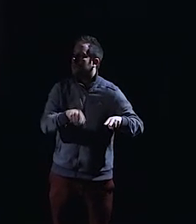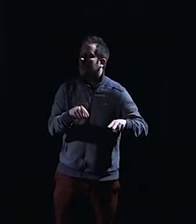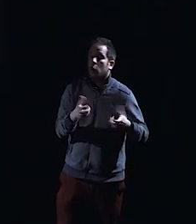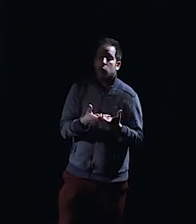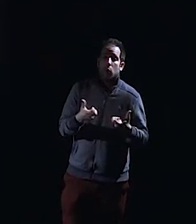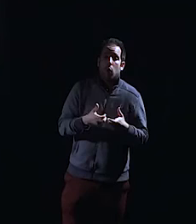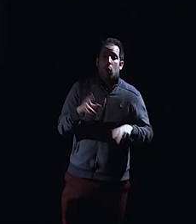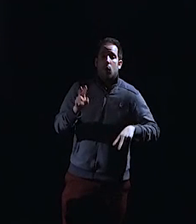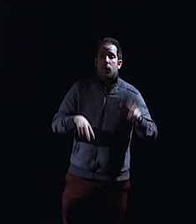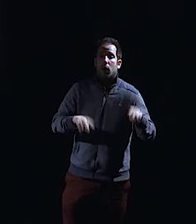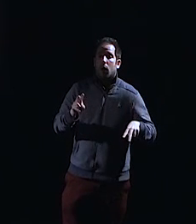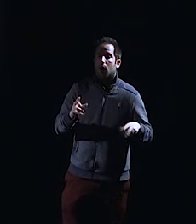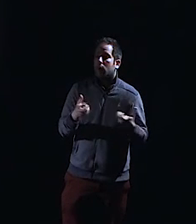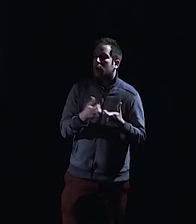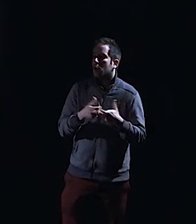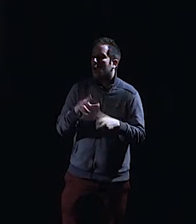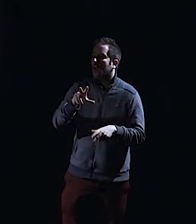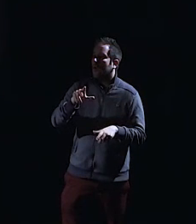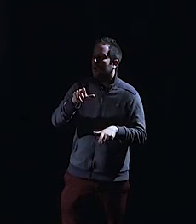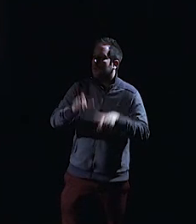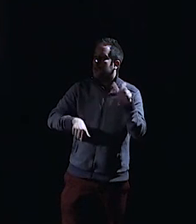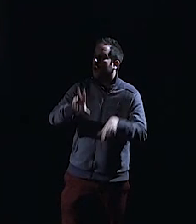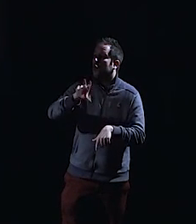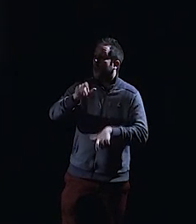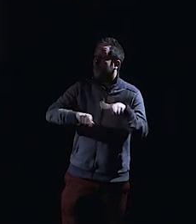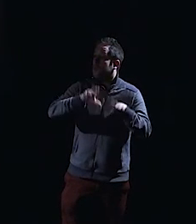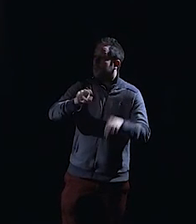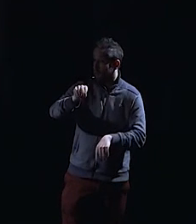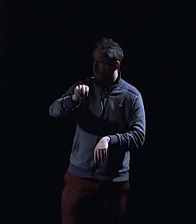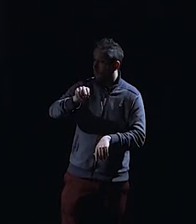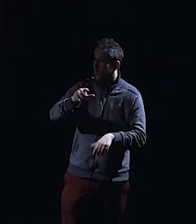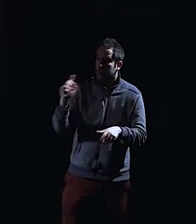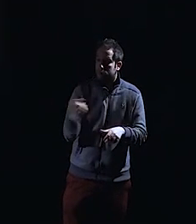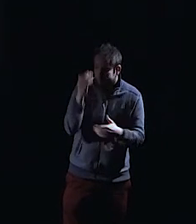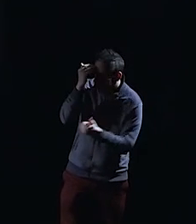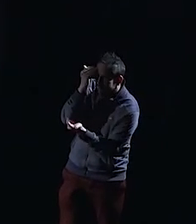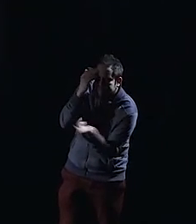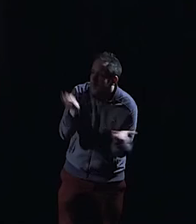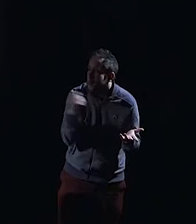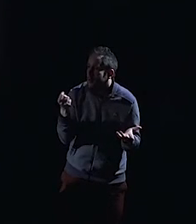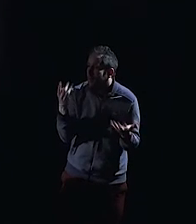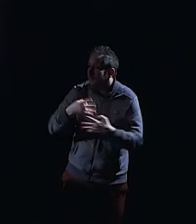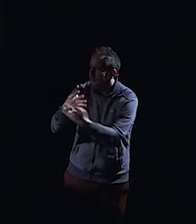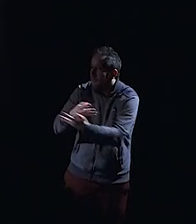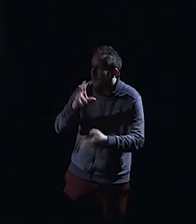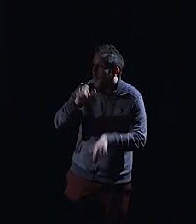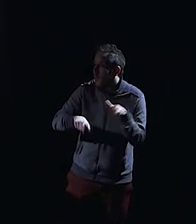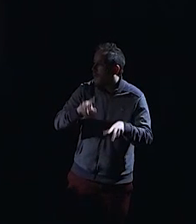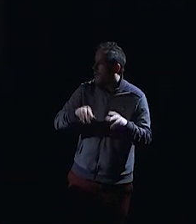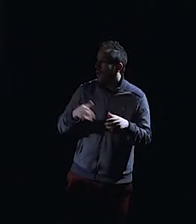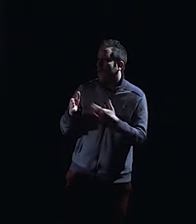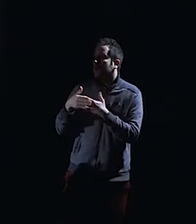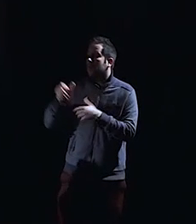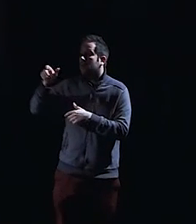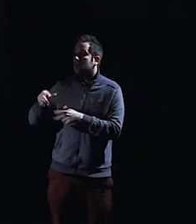mettons, la bonne échelle, c'est genre 30 personnes dans le village l'hiver. Les gens, ils se connaissent tous. Là, t'as la petite dado du coin, là,